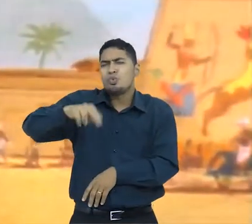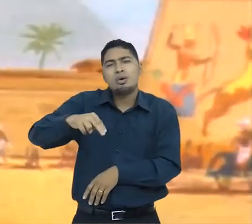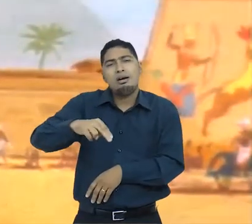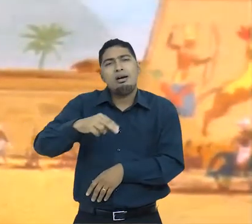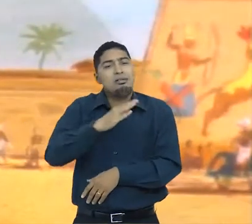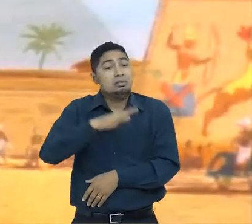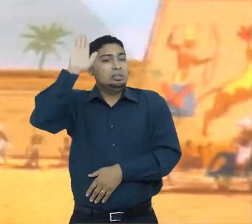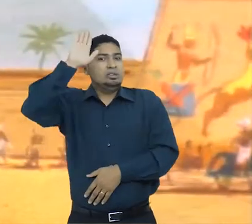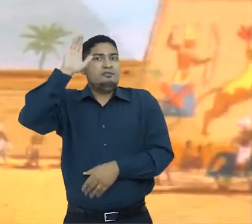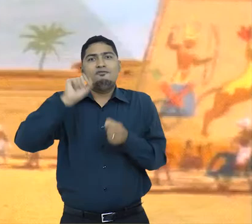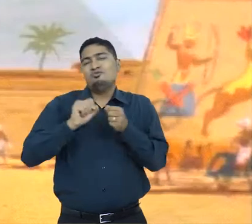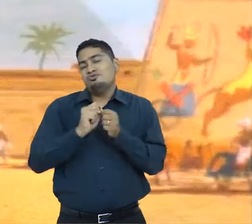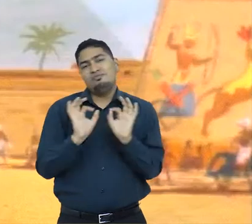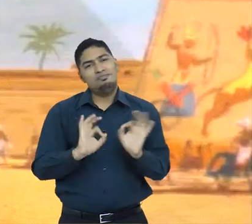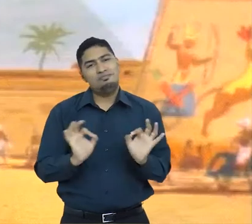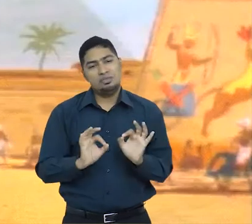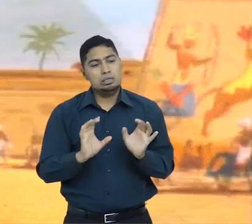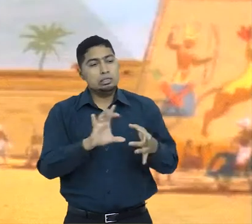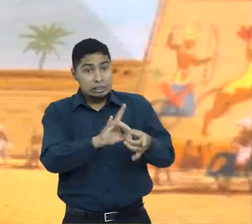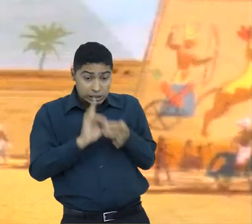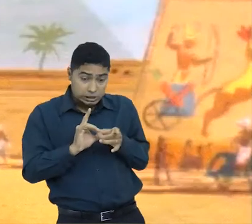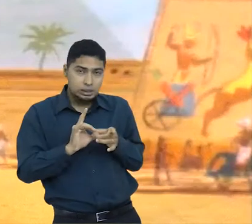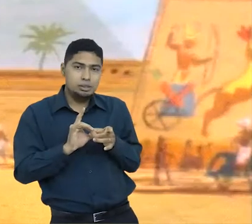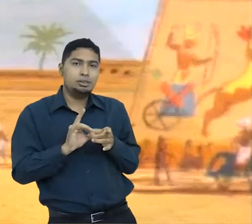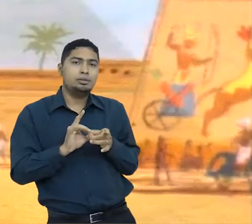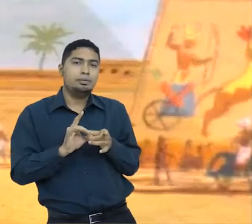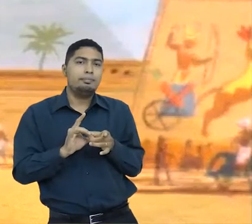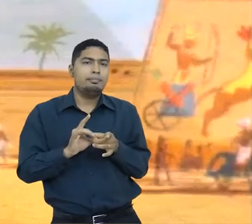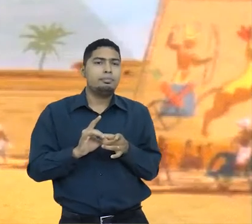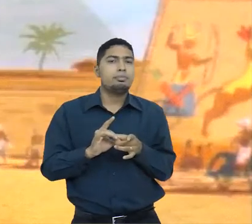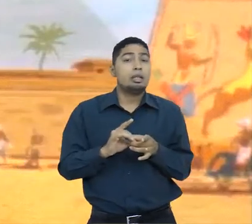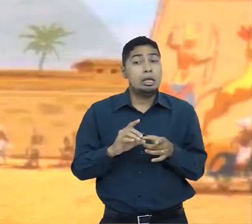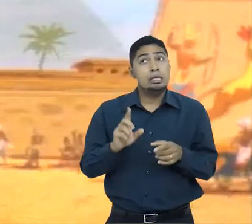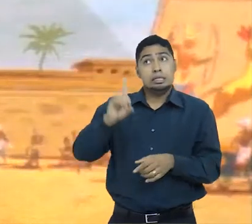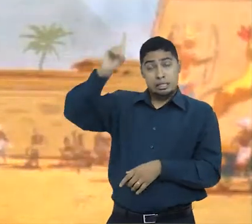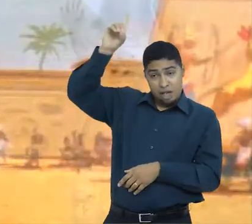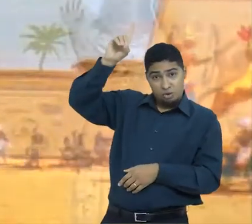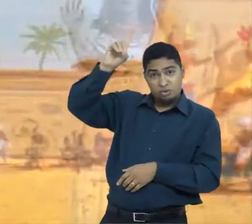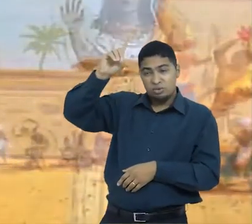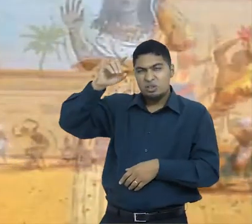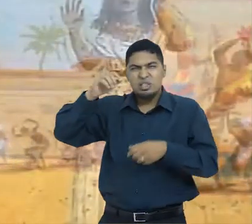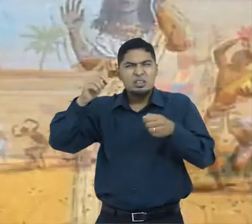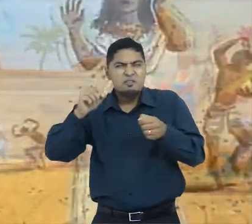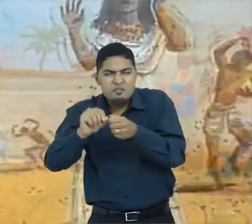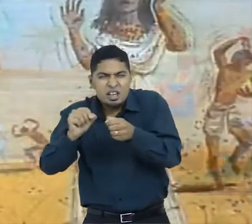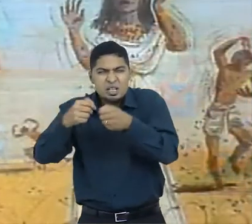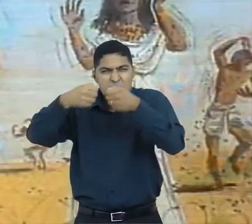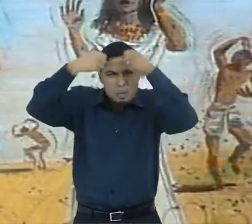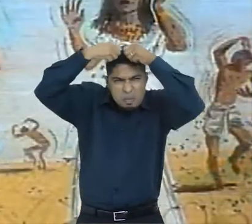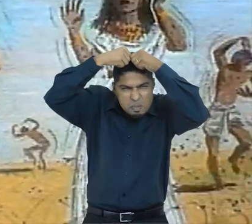o prometido e não deixava o povo ir. Deus transformou o pó do Egito em piolhos. As pessoas e os animais